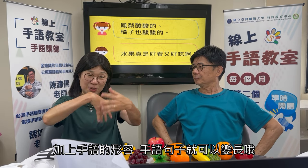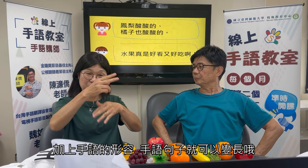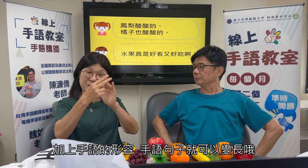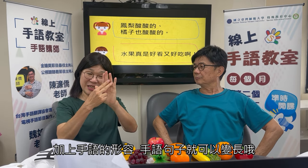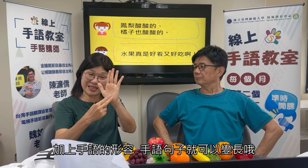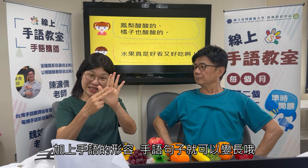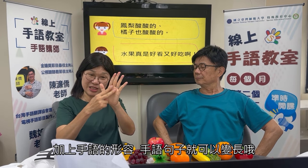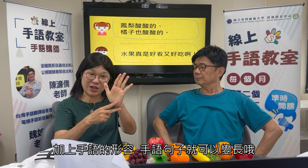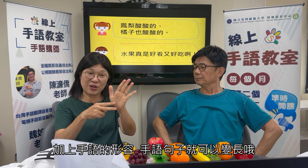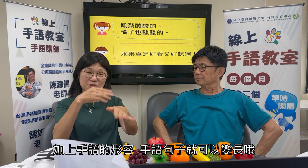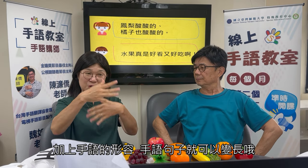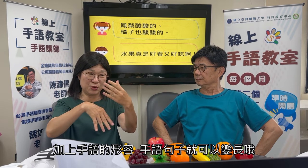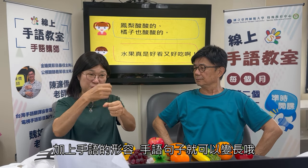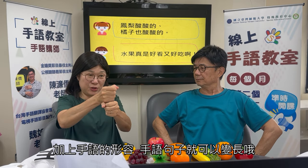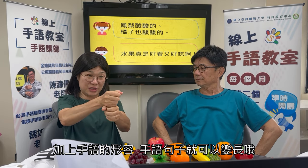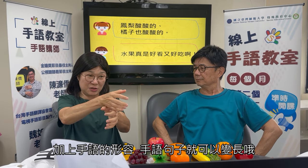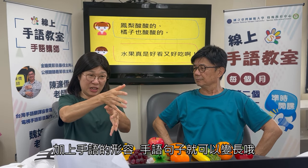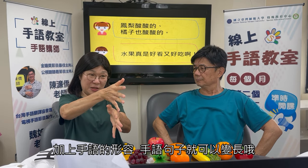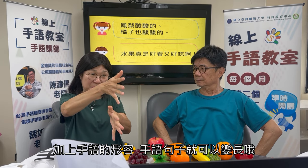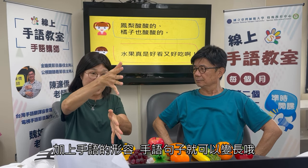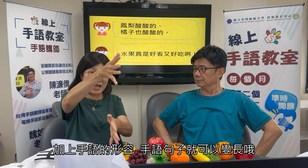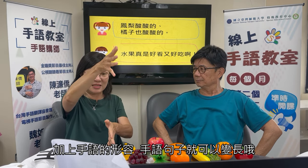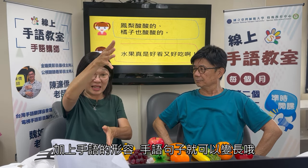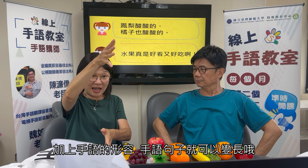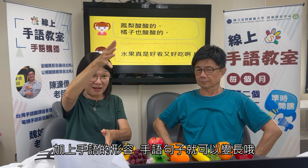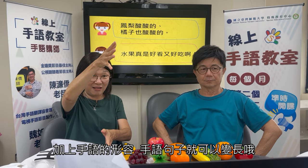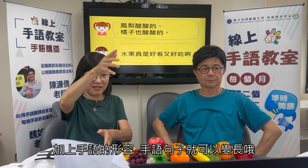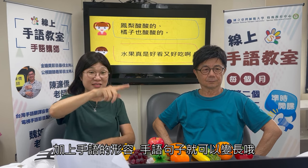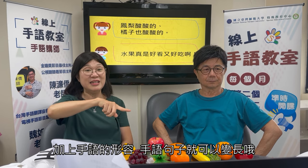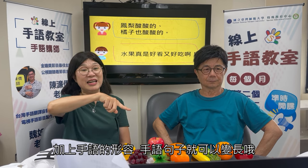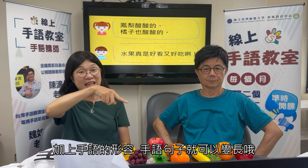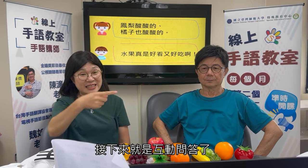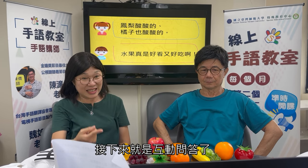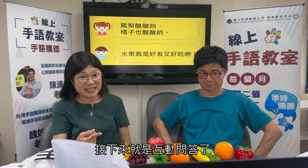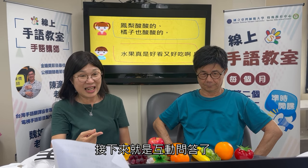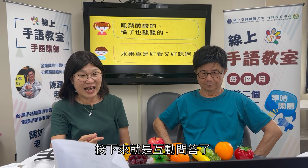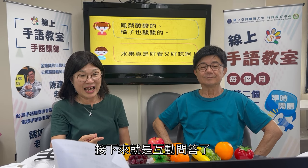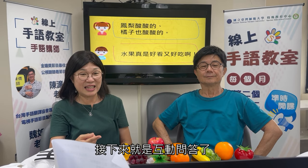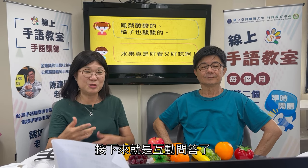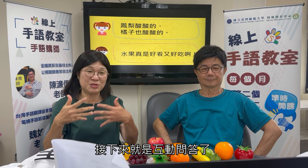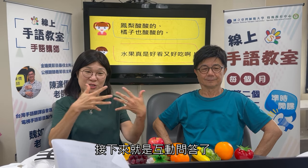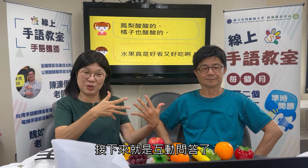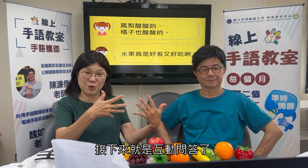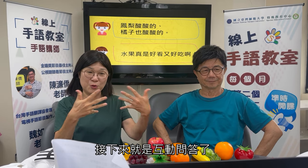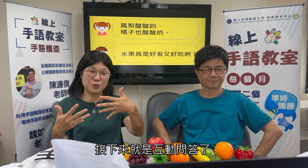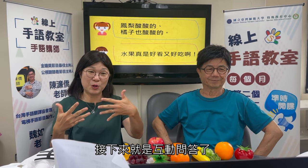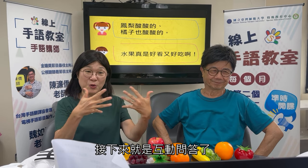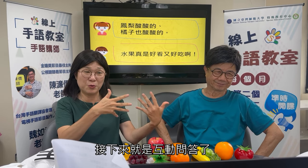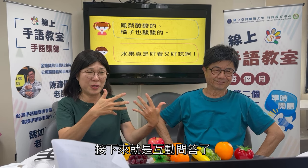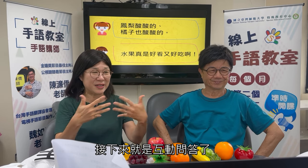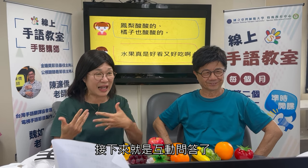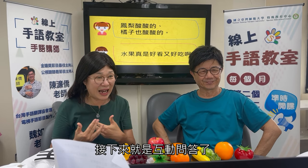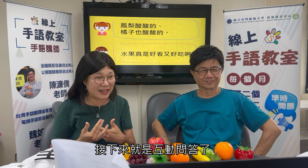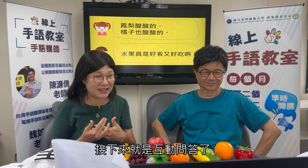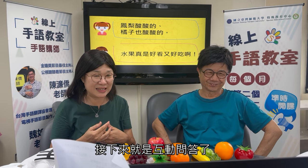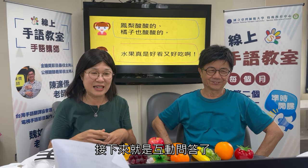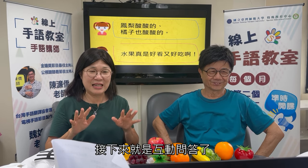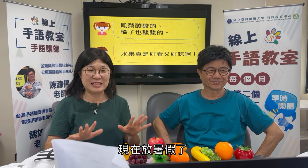语的形容，手语句子就可以变长咯。接下来就是互动问答了。现